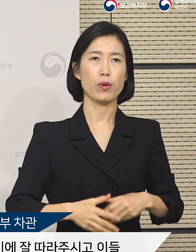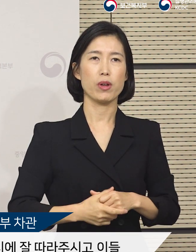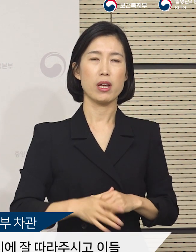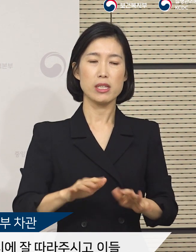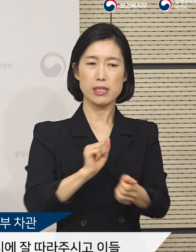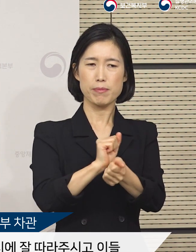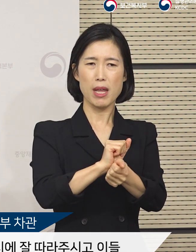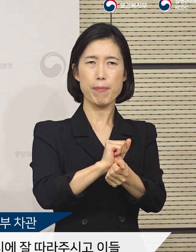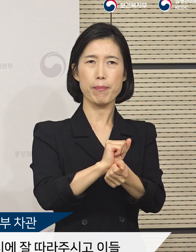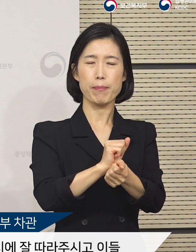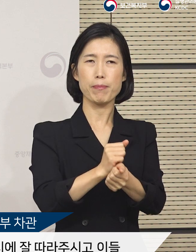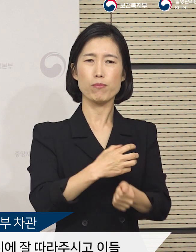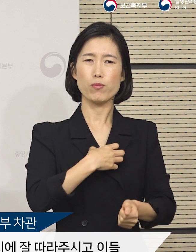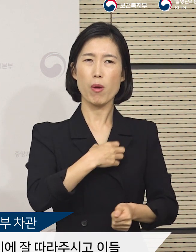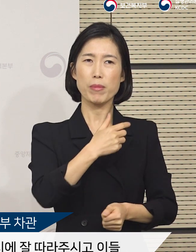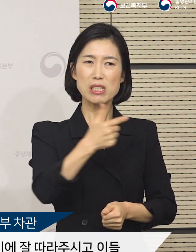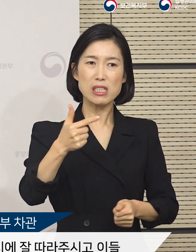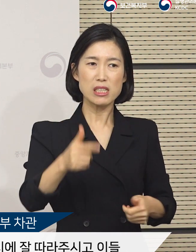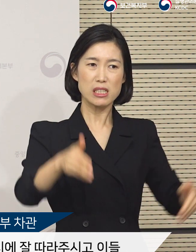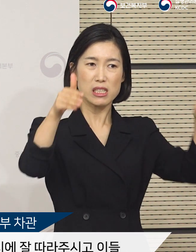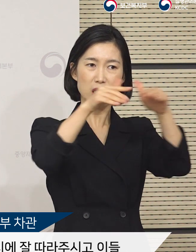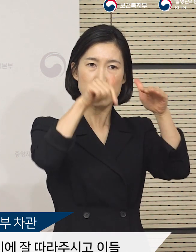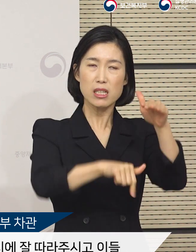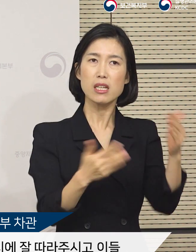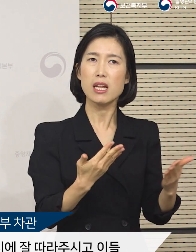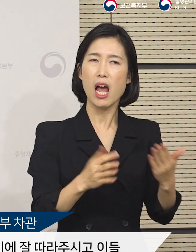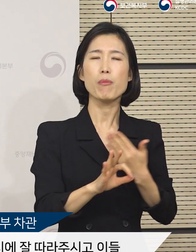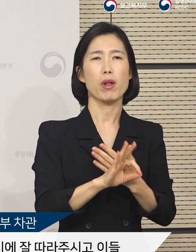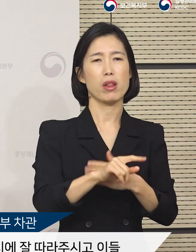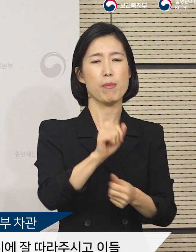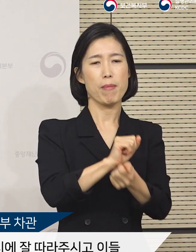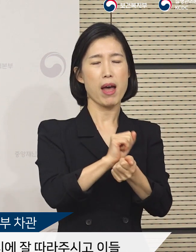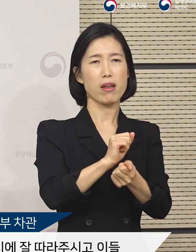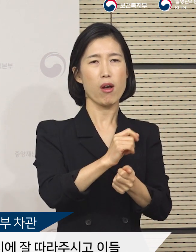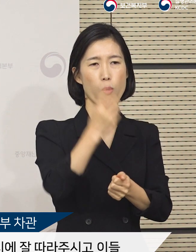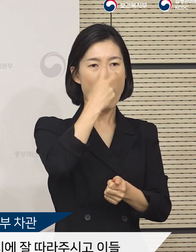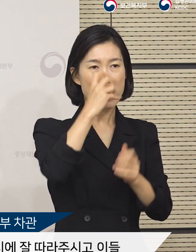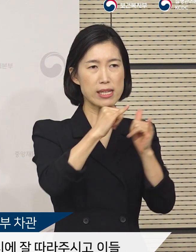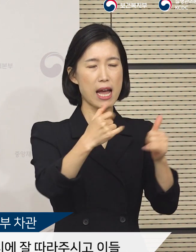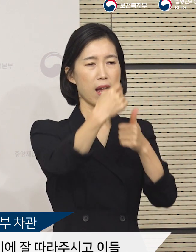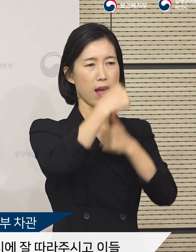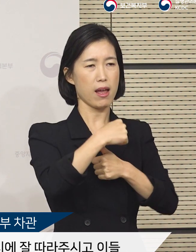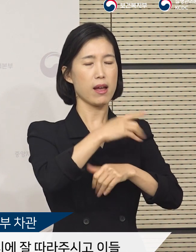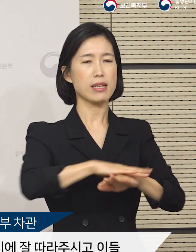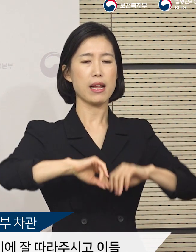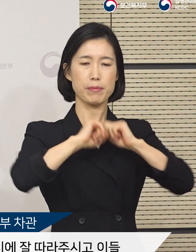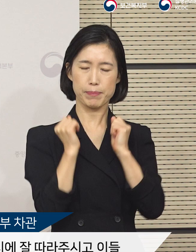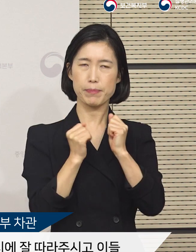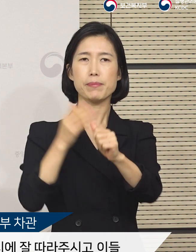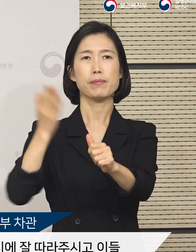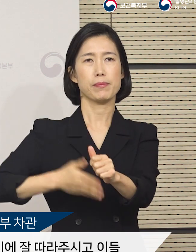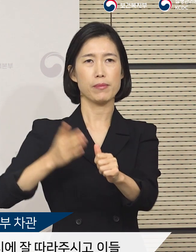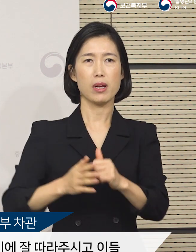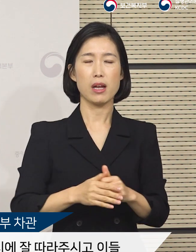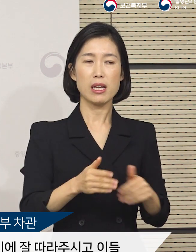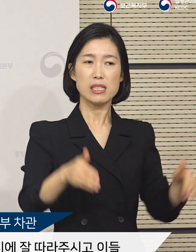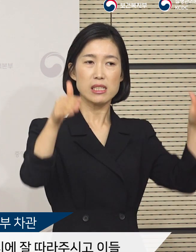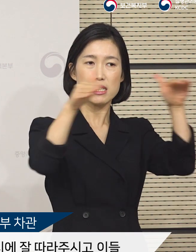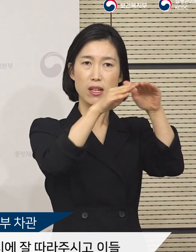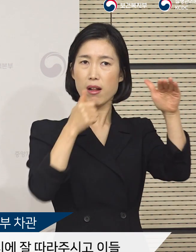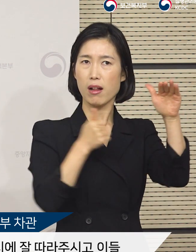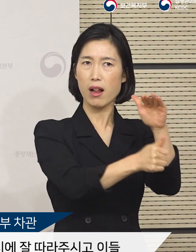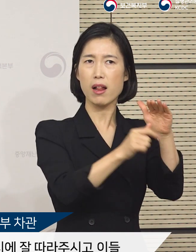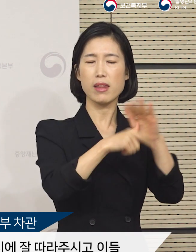감염이 높은 시설에서 일할 경우 방역 관리자의 지시에 잘 따라주시고 이들 시설을